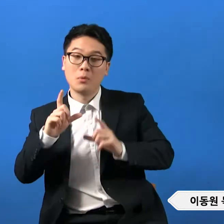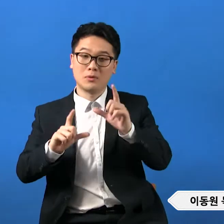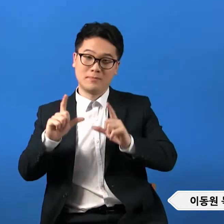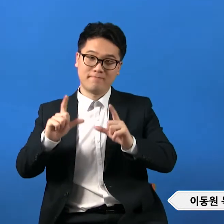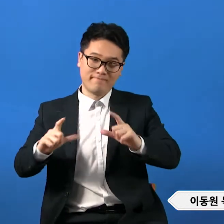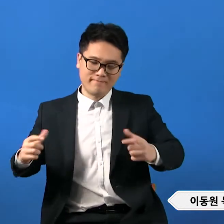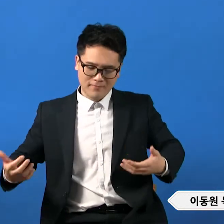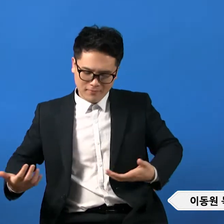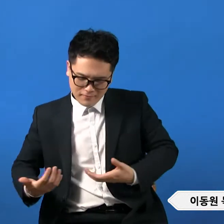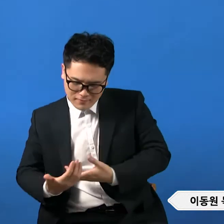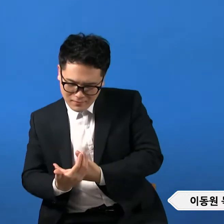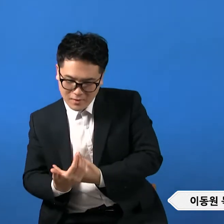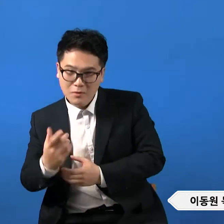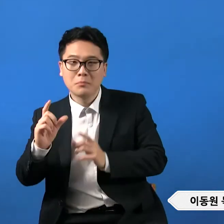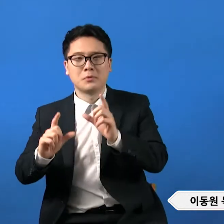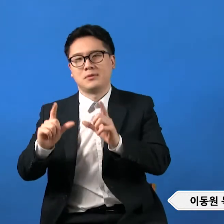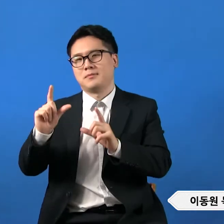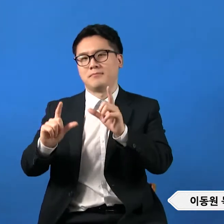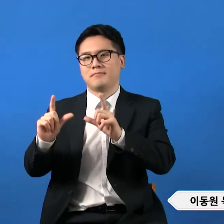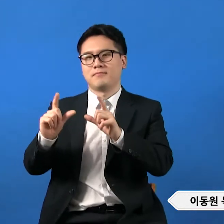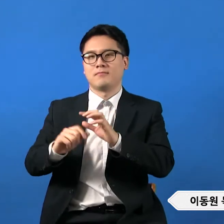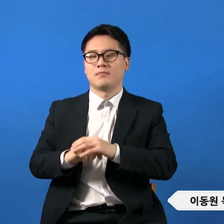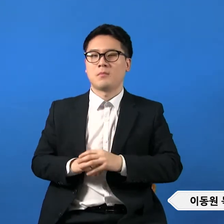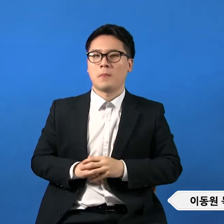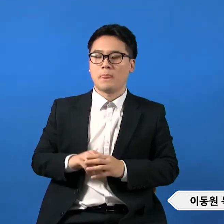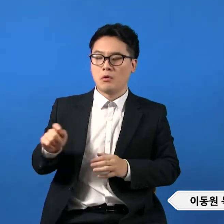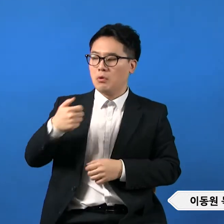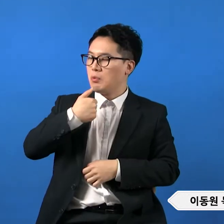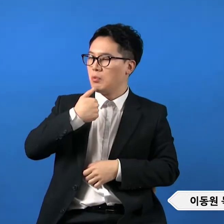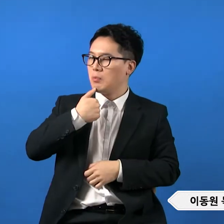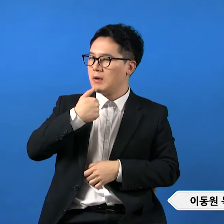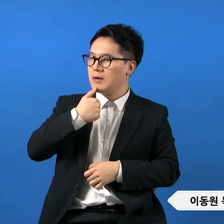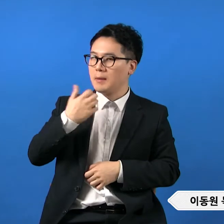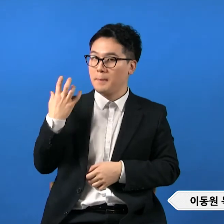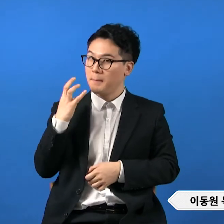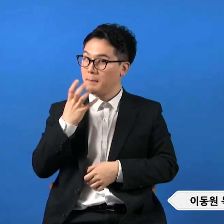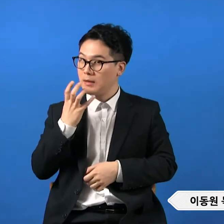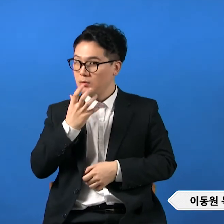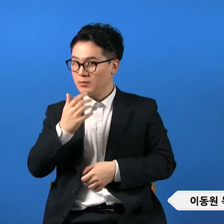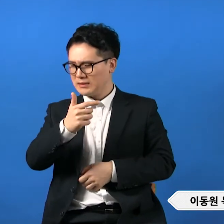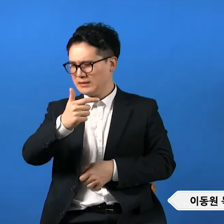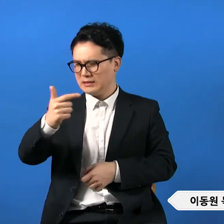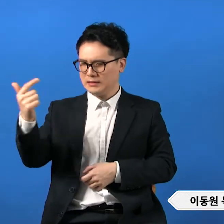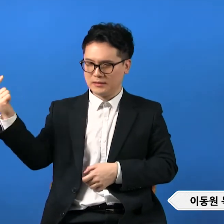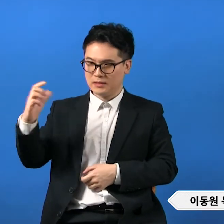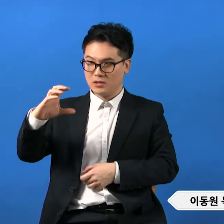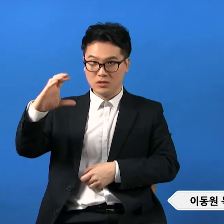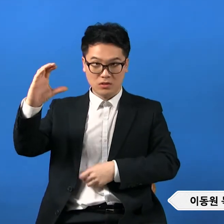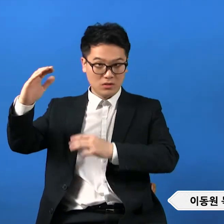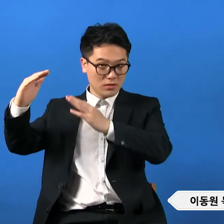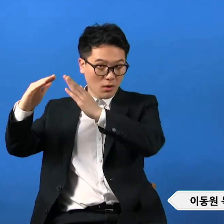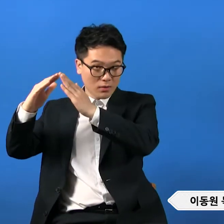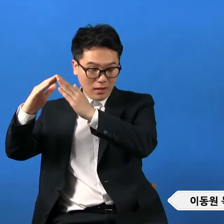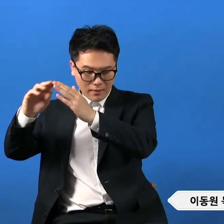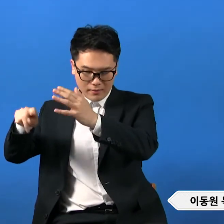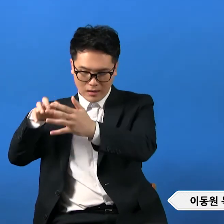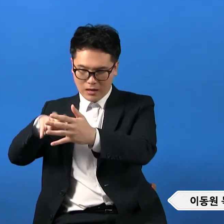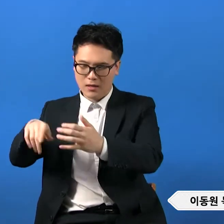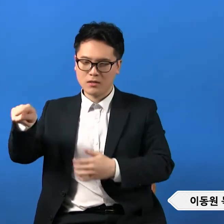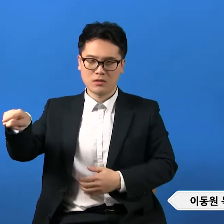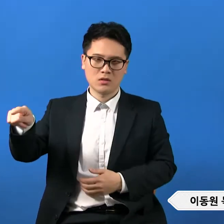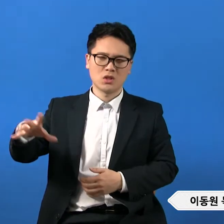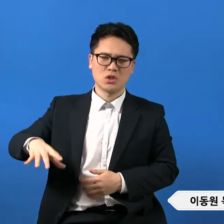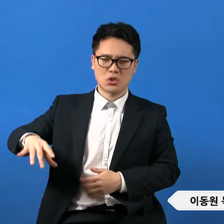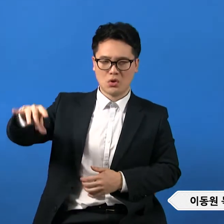그러나 거기 로마의 베드로 대성당 안에 있는 것이 오리지널입니다. 오리지널.